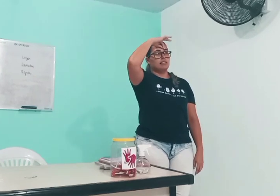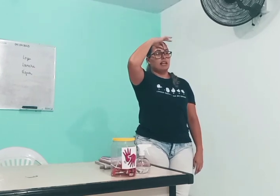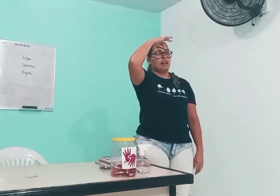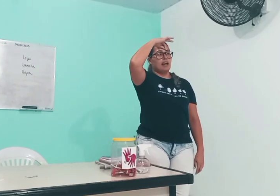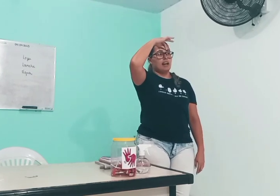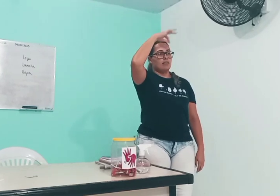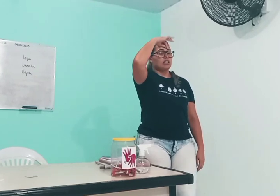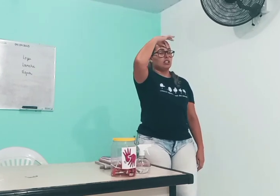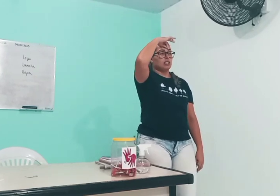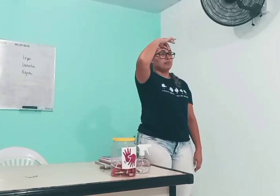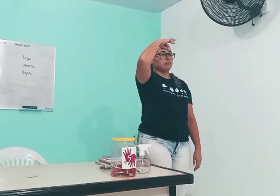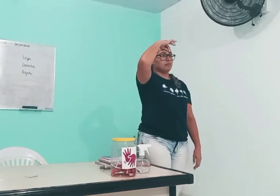né, a vagina.